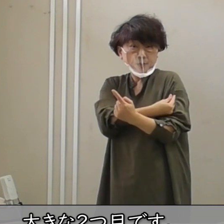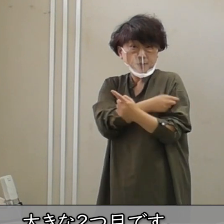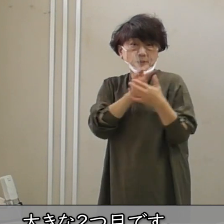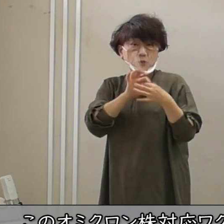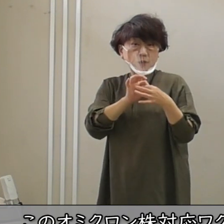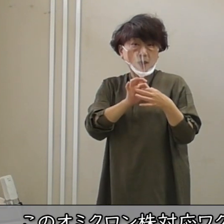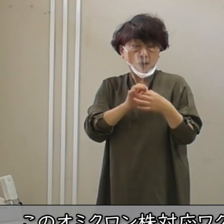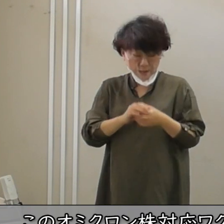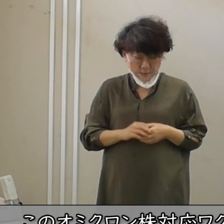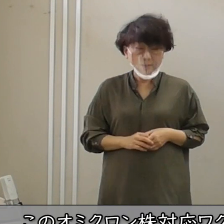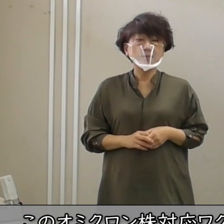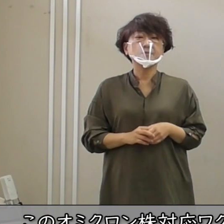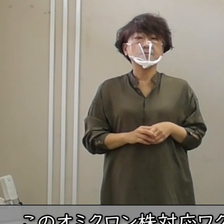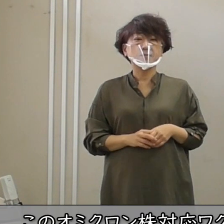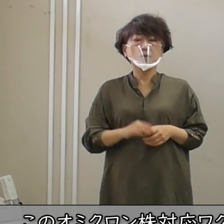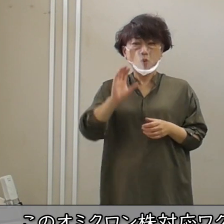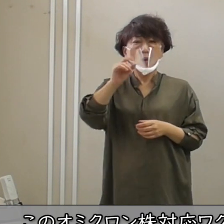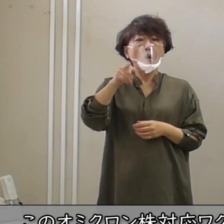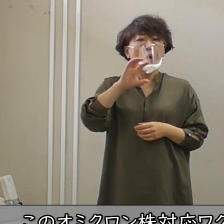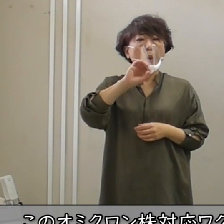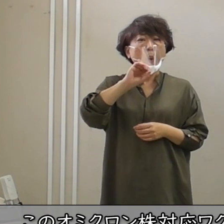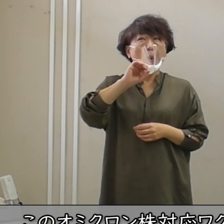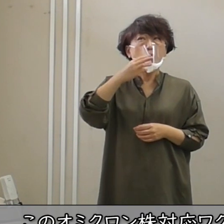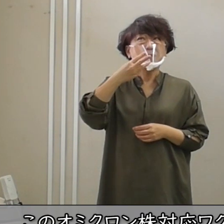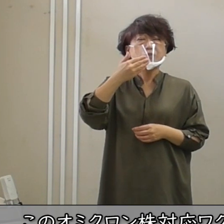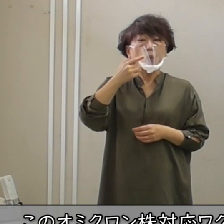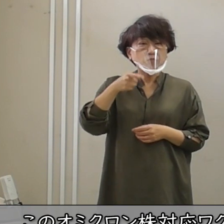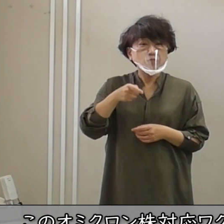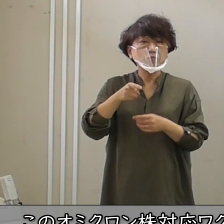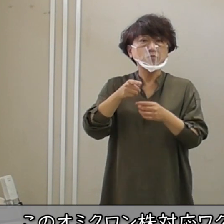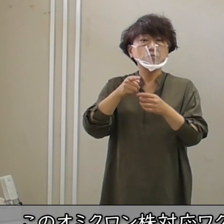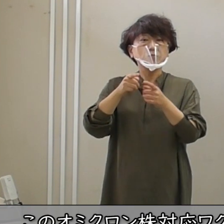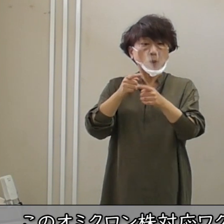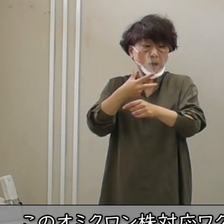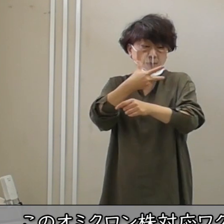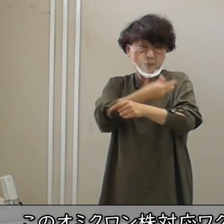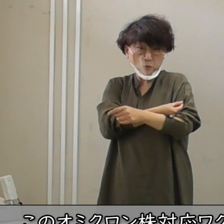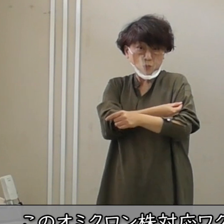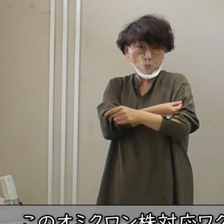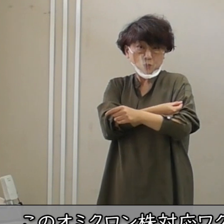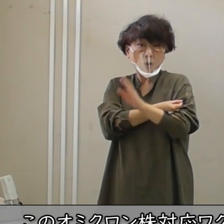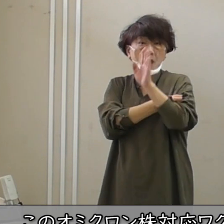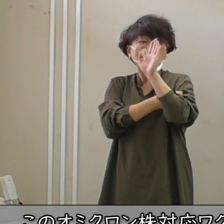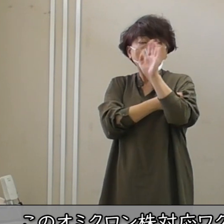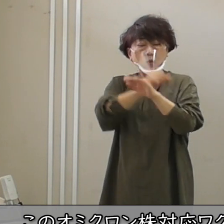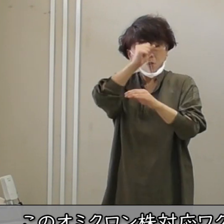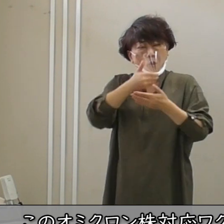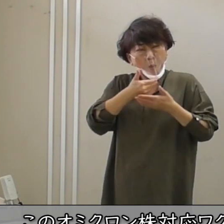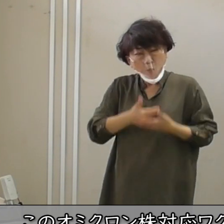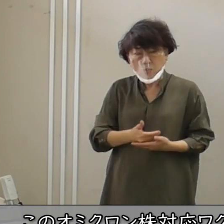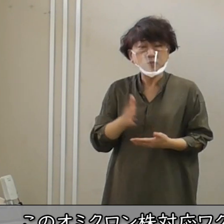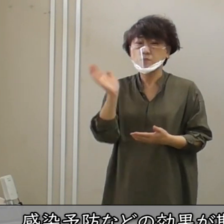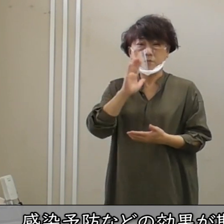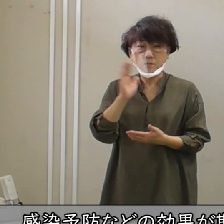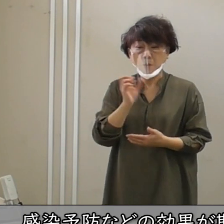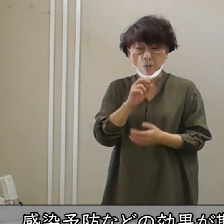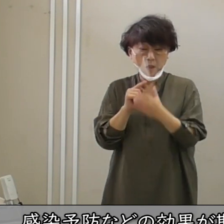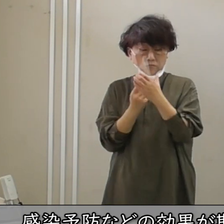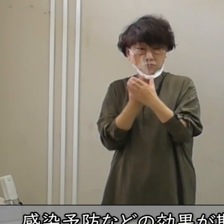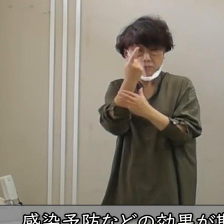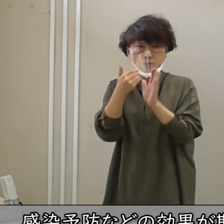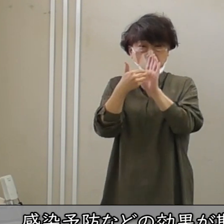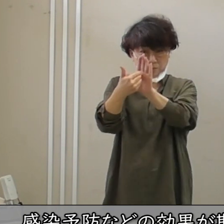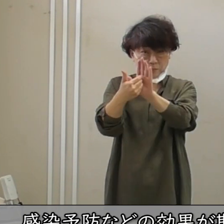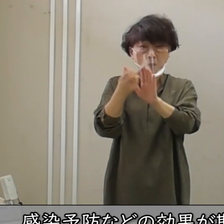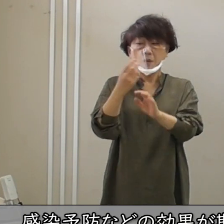ります。このオミクロン株対応ワクチンは接種することで重症化予防や発症予防